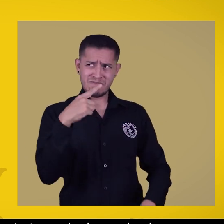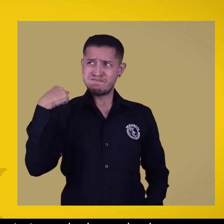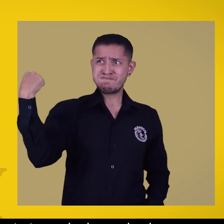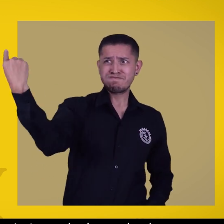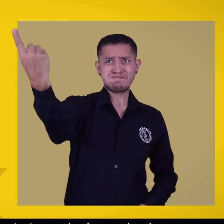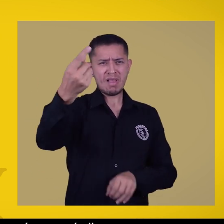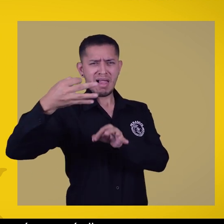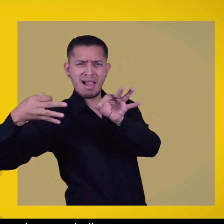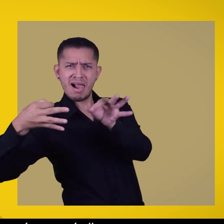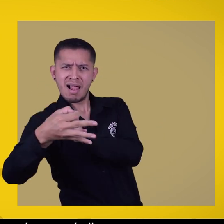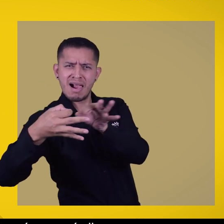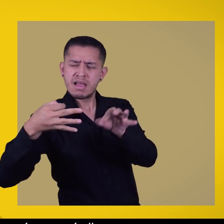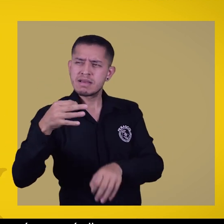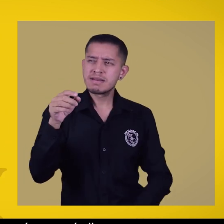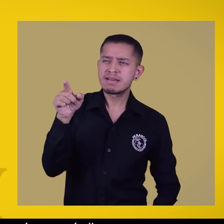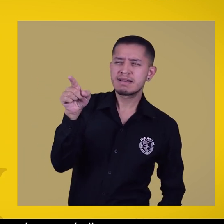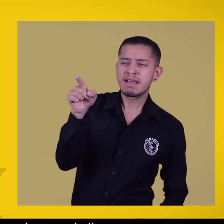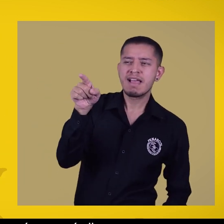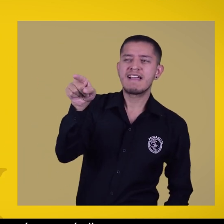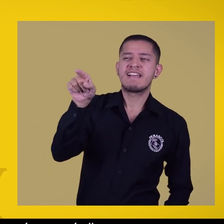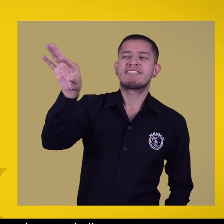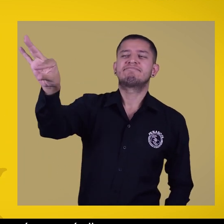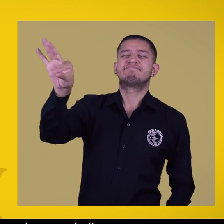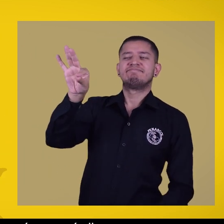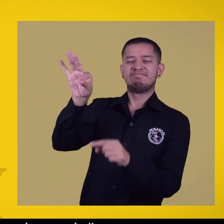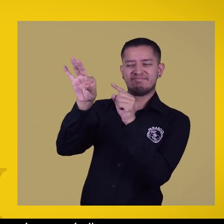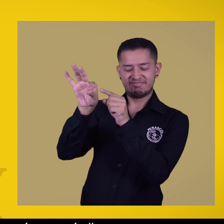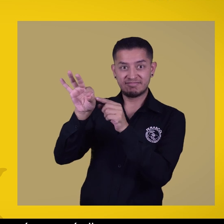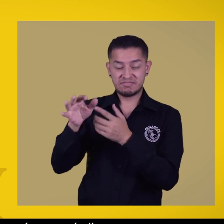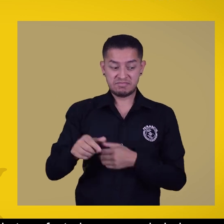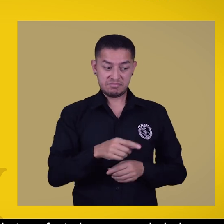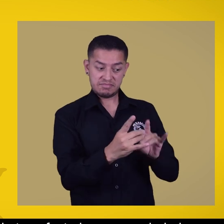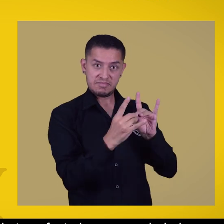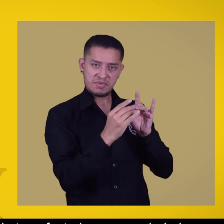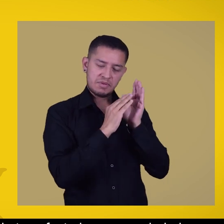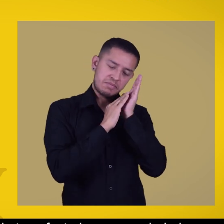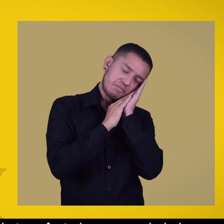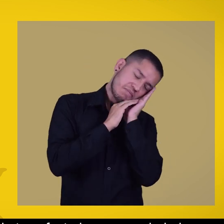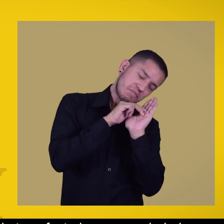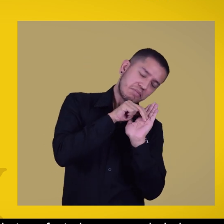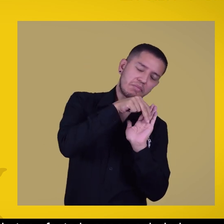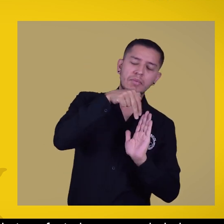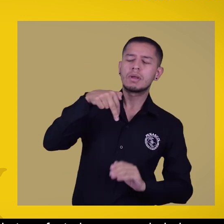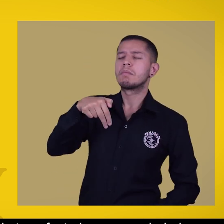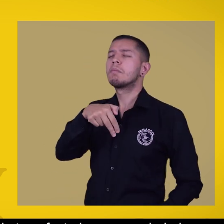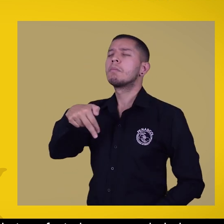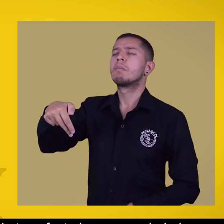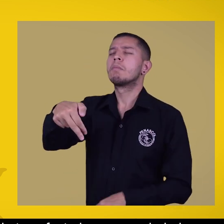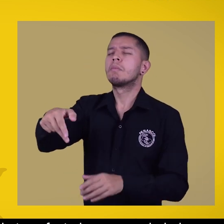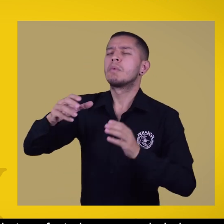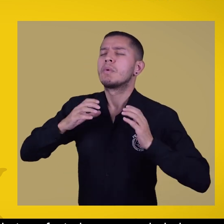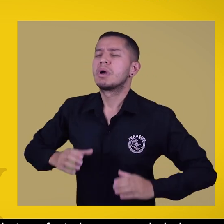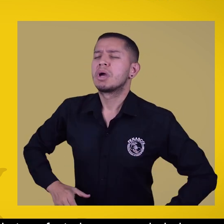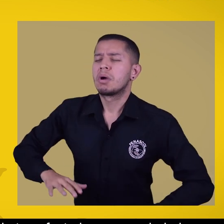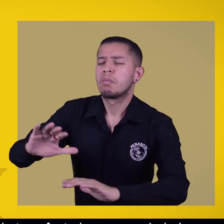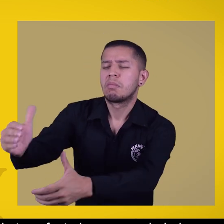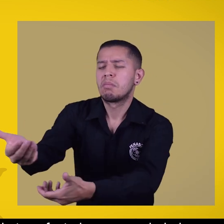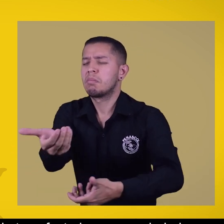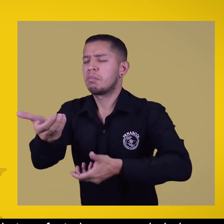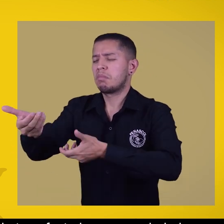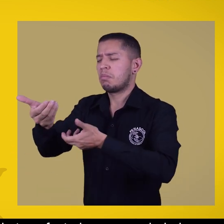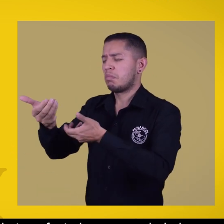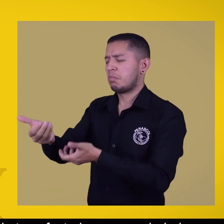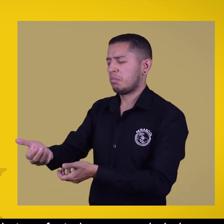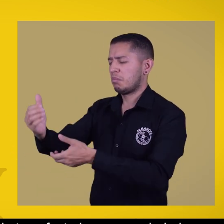enigma, una parecía ser la más verosímil. El sobreviviente se había sentido tan